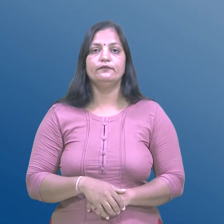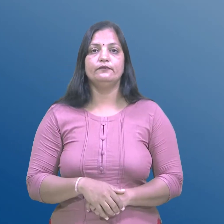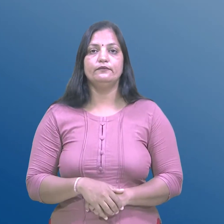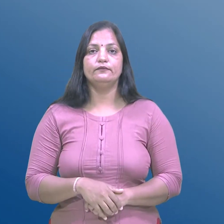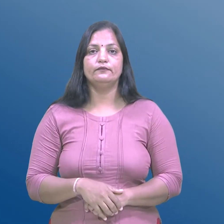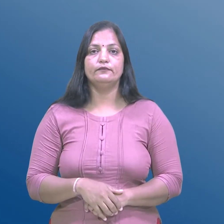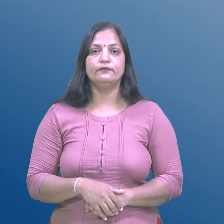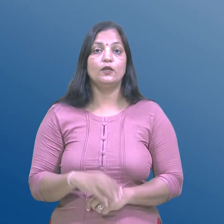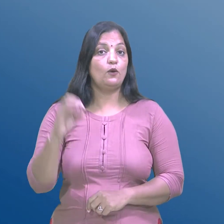ઓ,